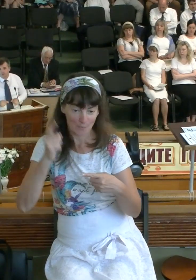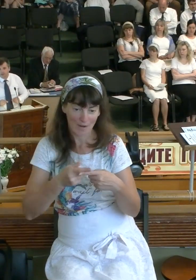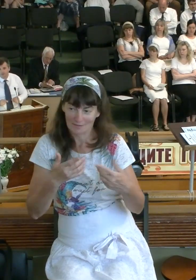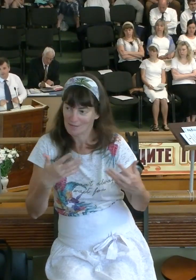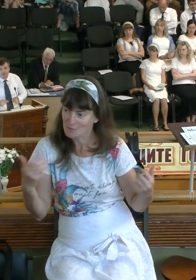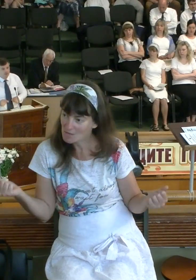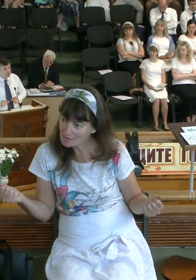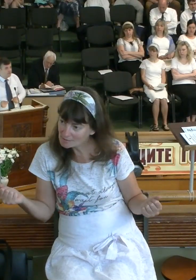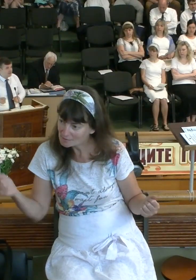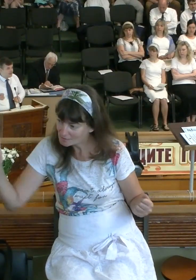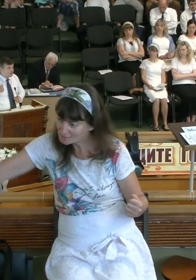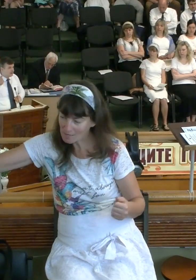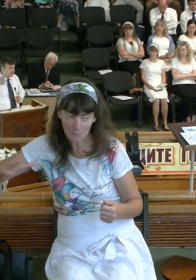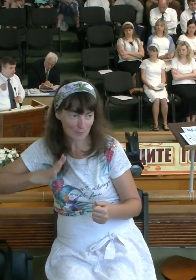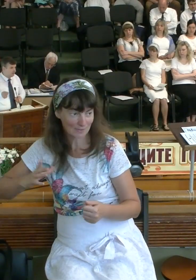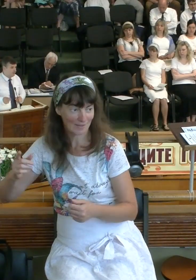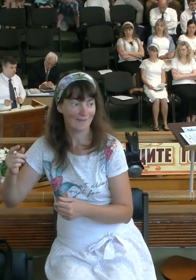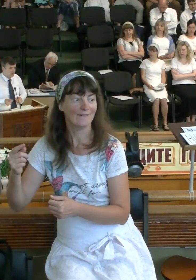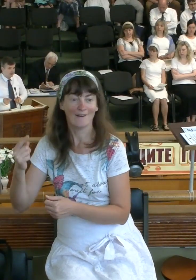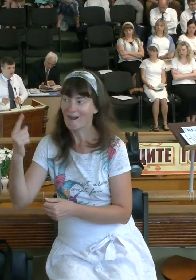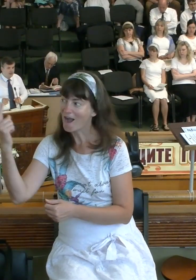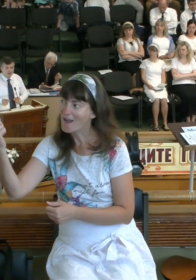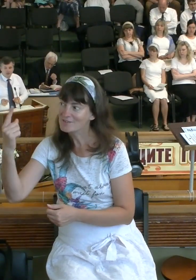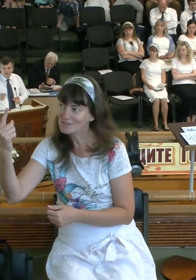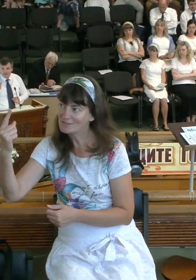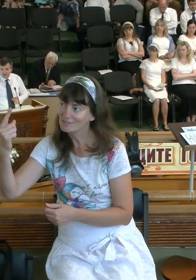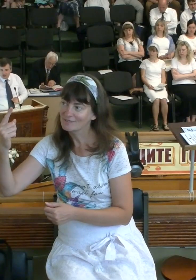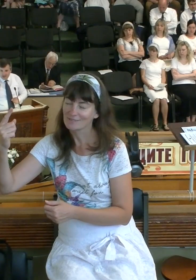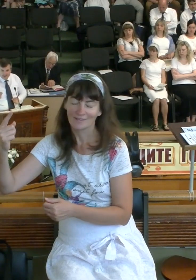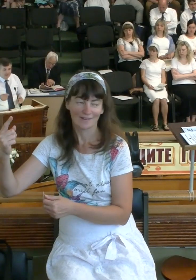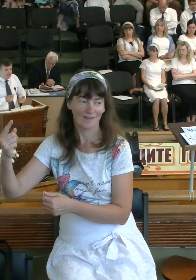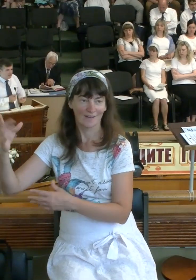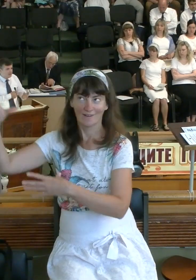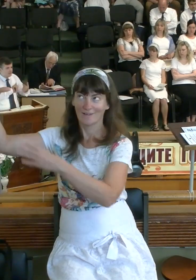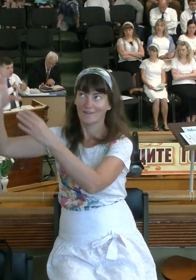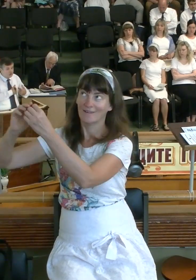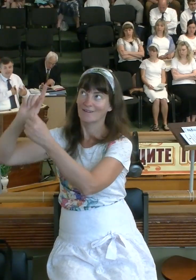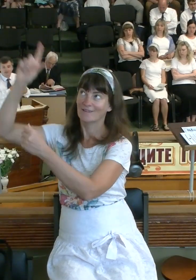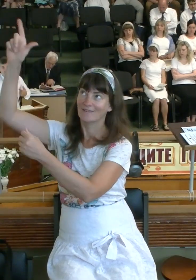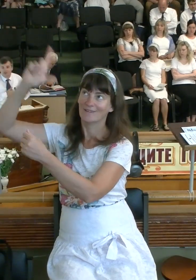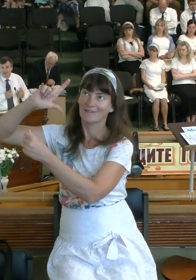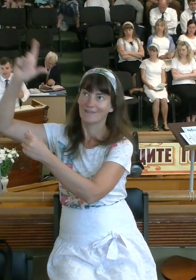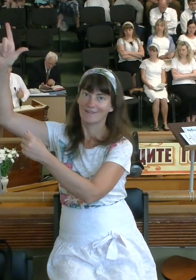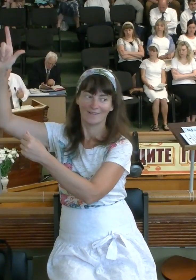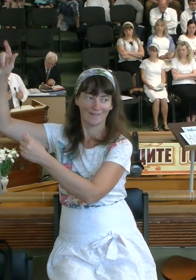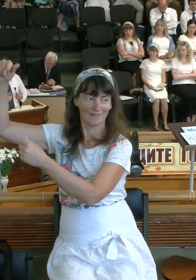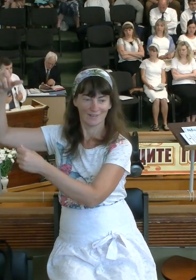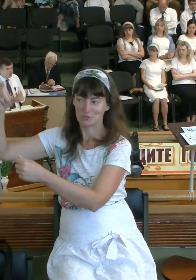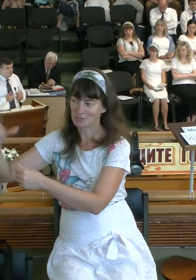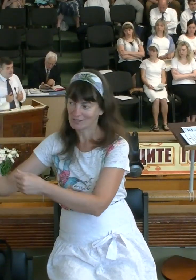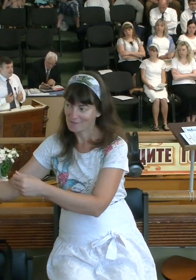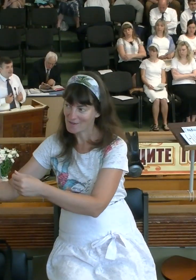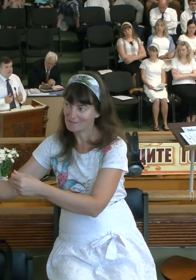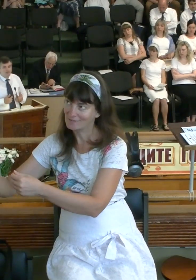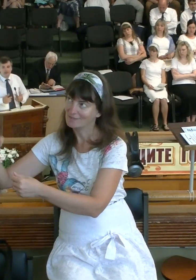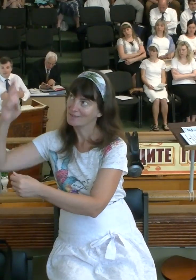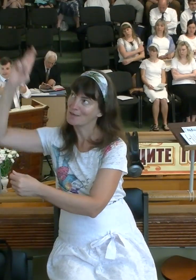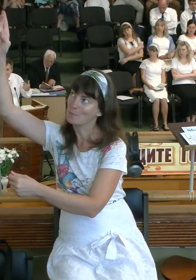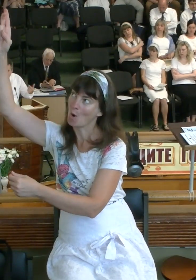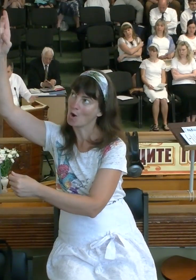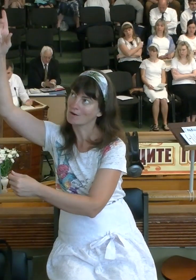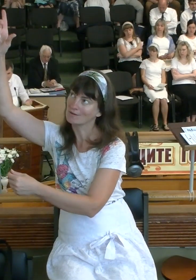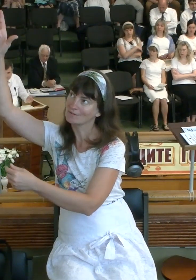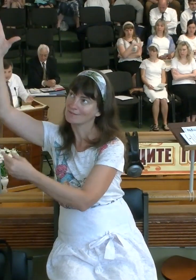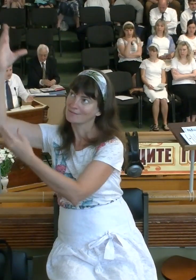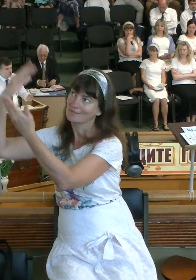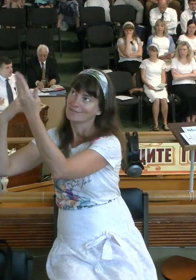с Господом, человек начал задавать вопросы. Человек начинал заглядывать внутрь своего сердца. А может быть, эти проблемы